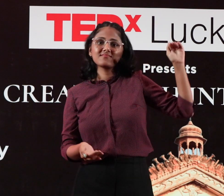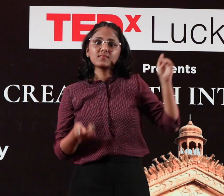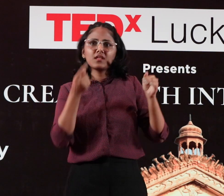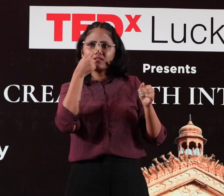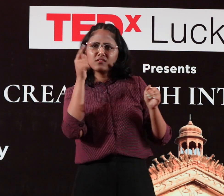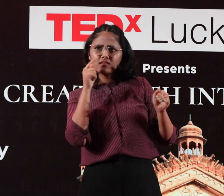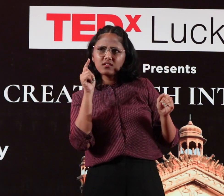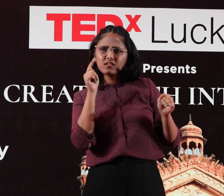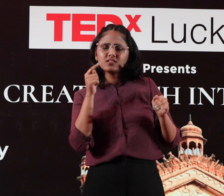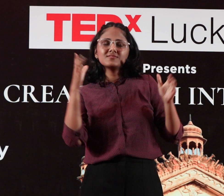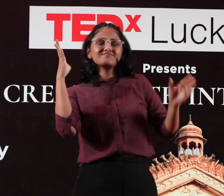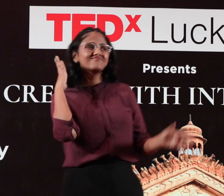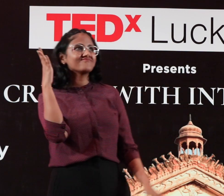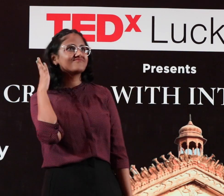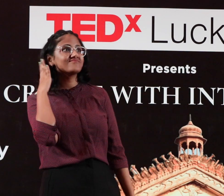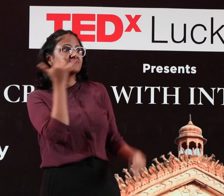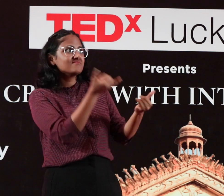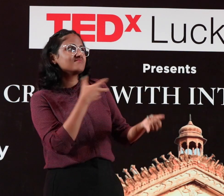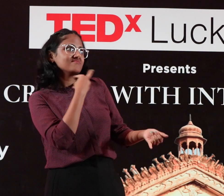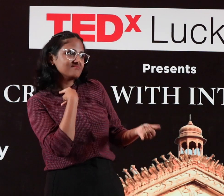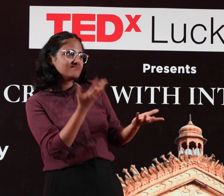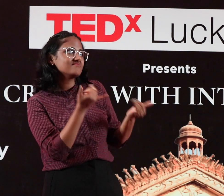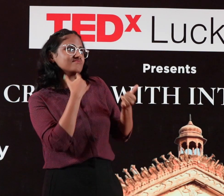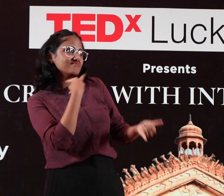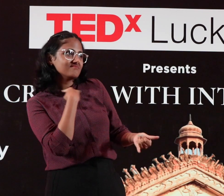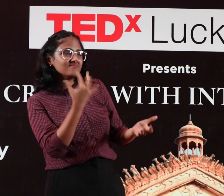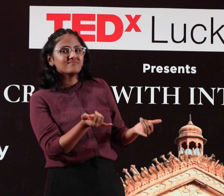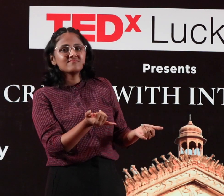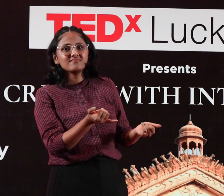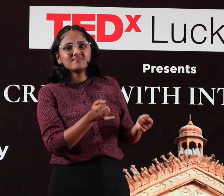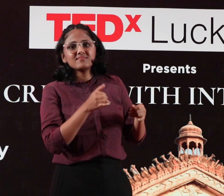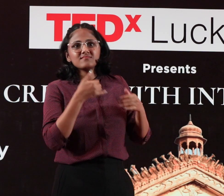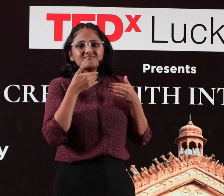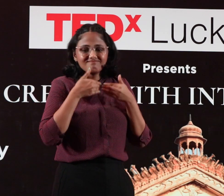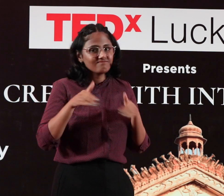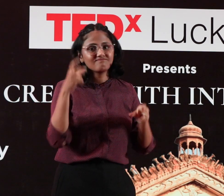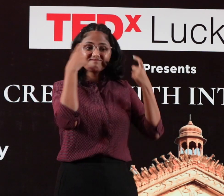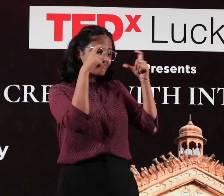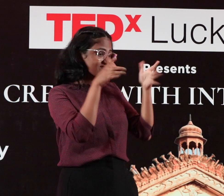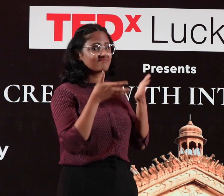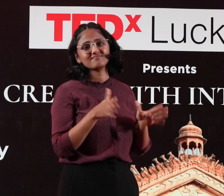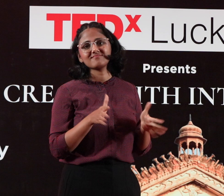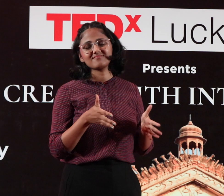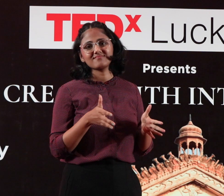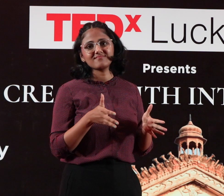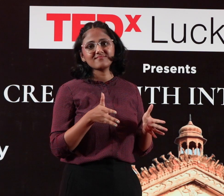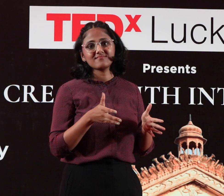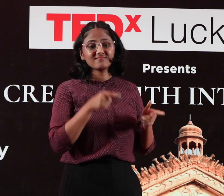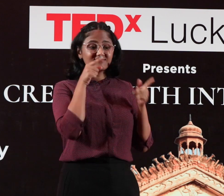बाप इस इंतजार में रहते हैं, अब बोलेगा, अब बोलेगी, जांच कोई नहीं करवा पाता, जिसके वजह से बच्चे